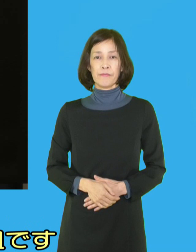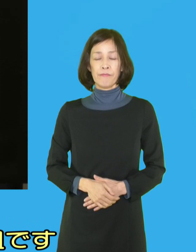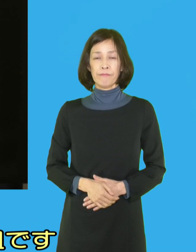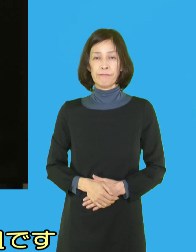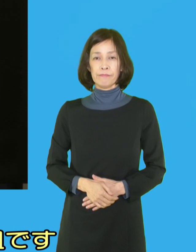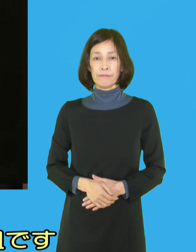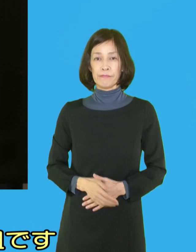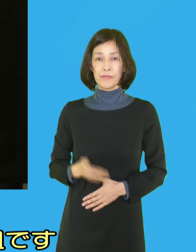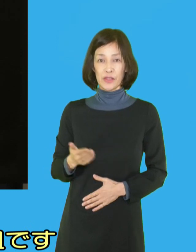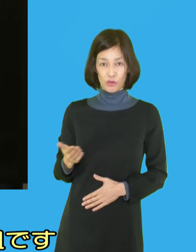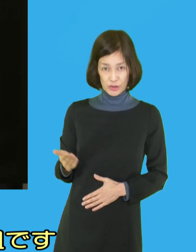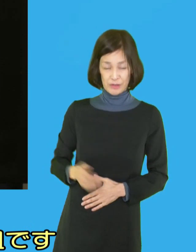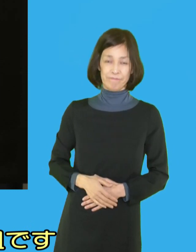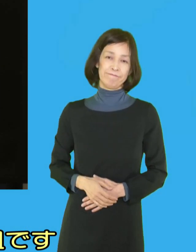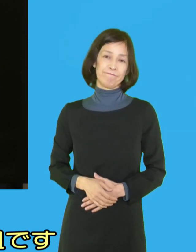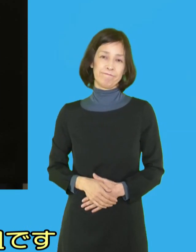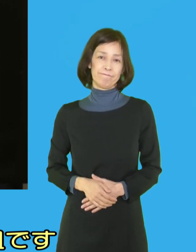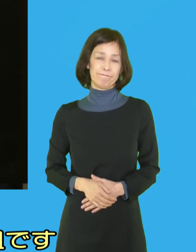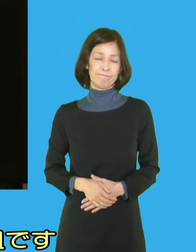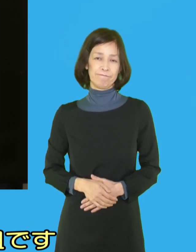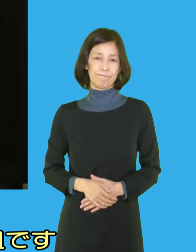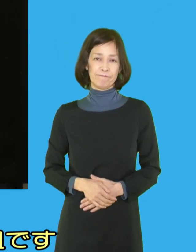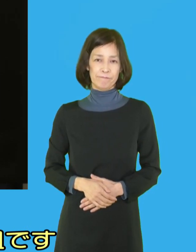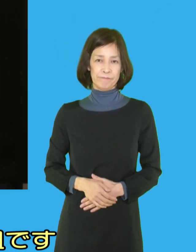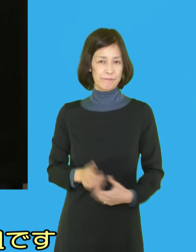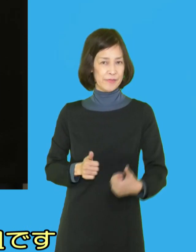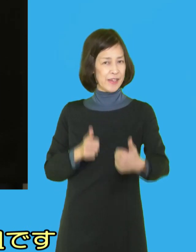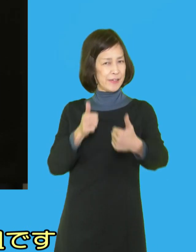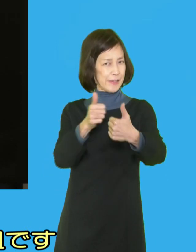次に、これもチャレン